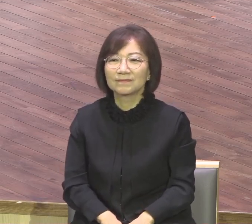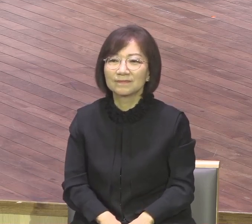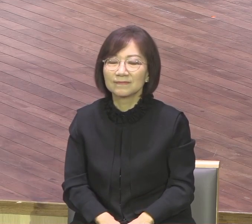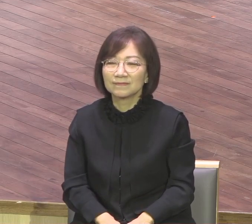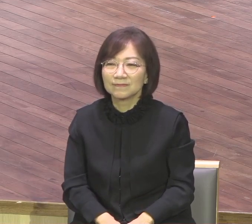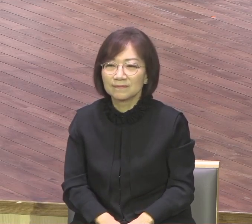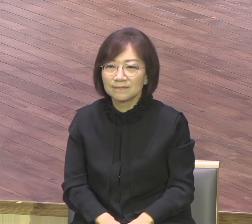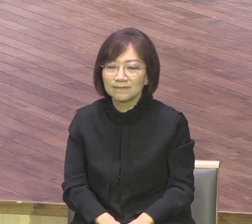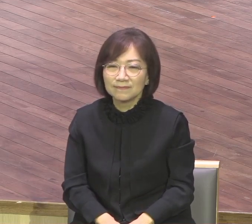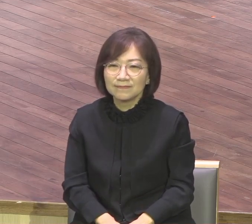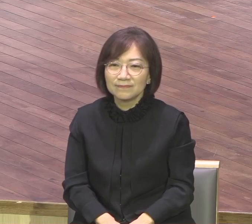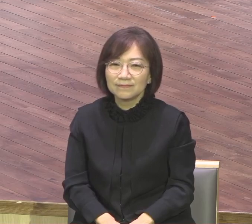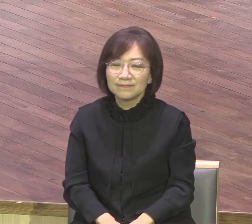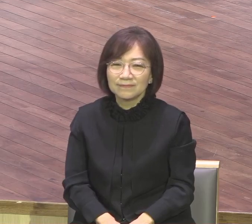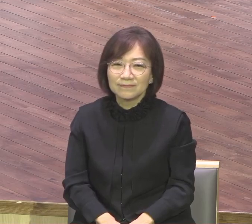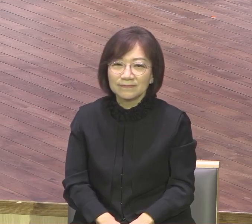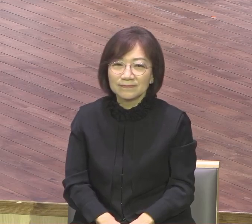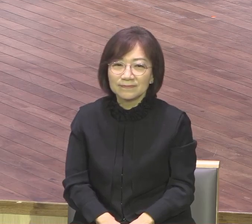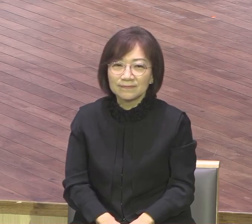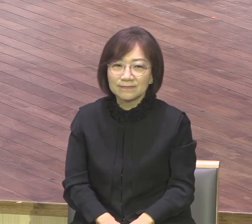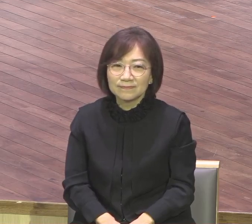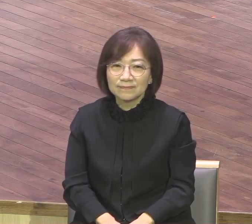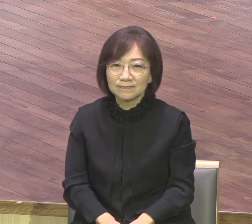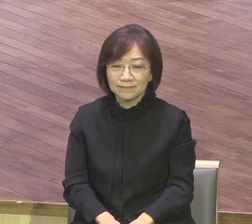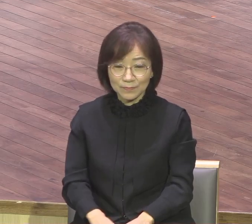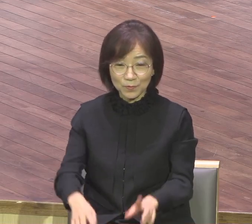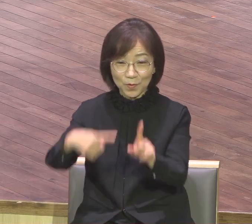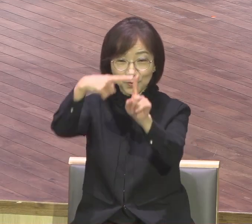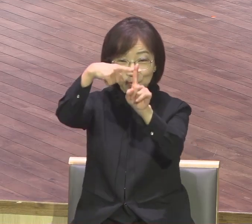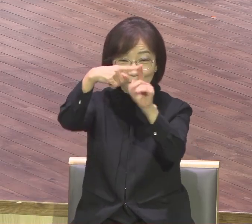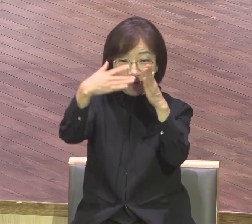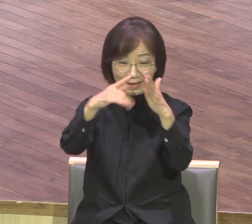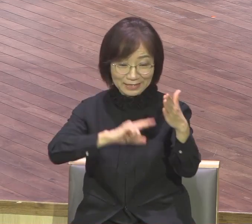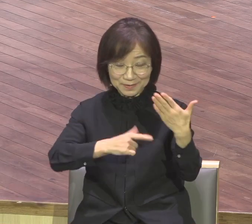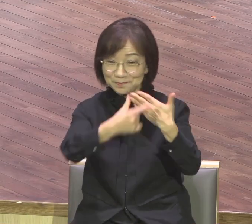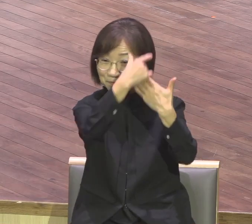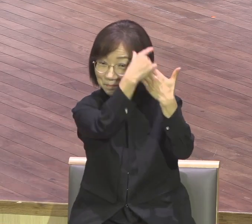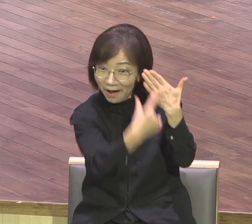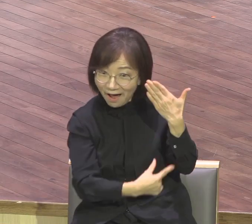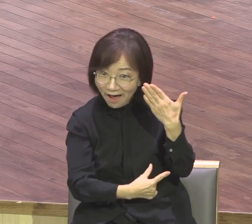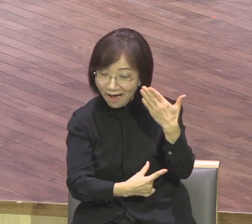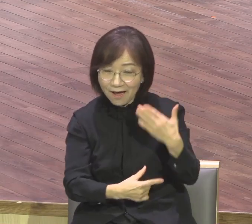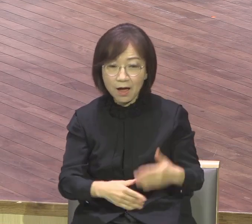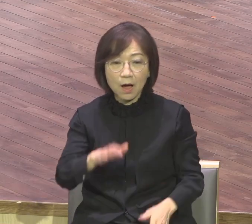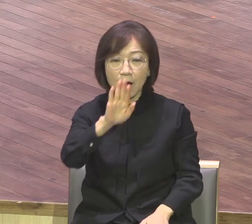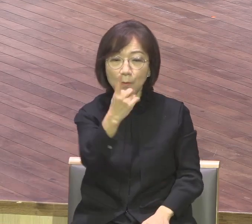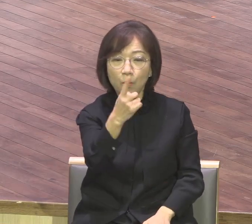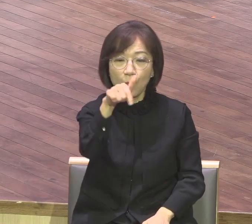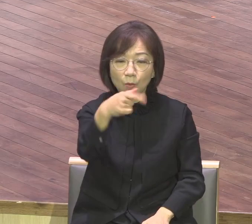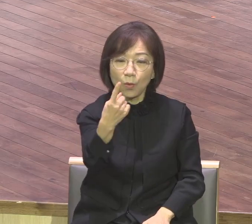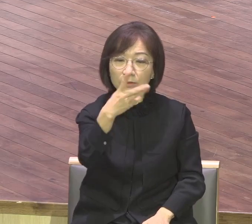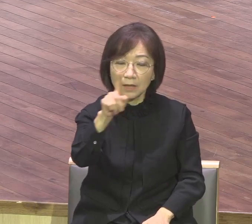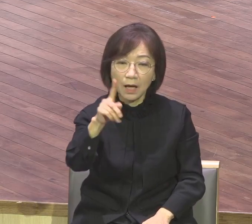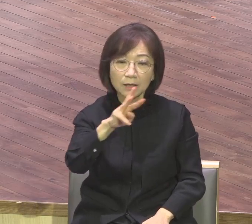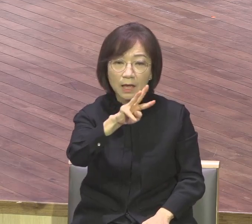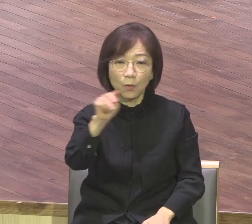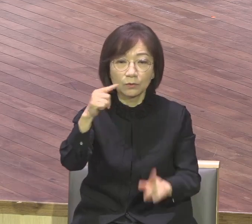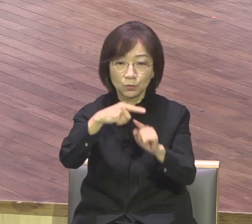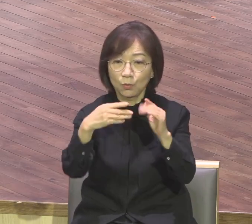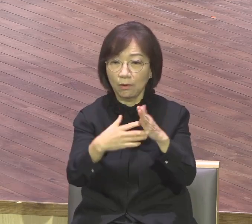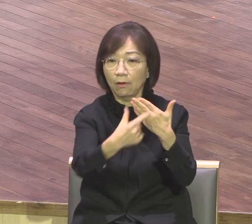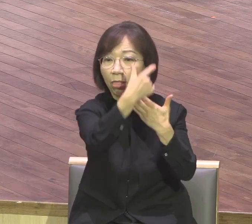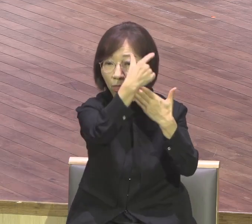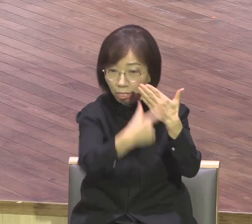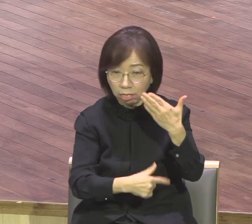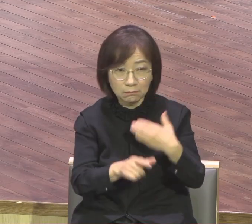para hacer la evangelización en Bogotá. 아예 교회 간판도 다 이 보고타 예언교회로 다 그리 다 바꿔 놨어요. Y los nombres de la